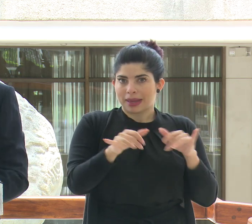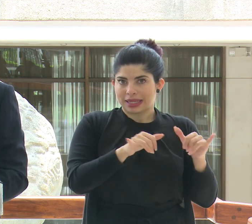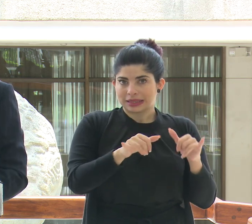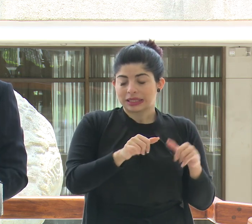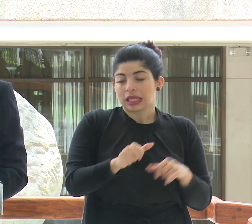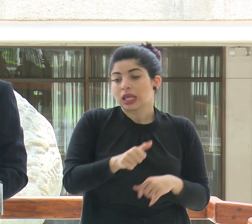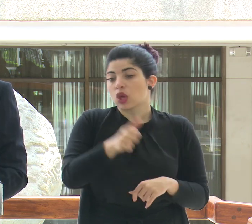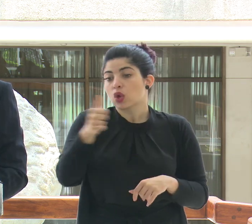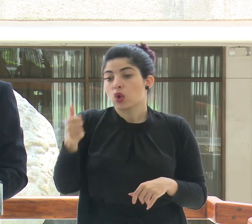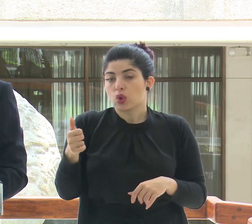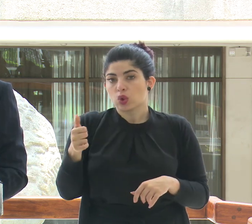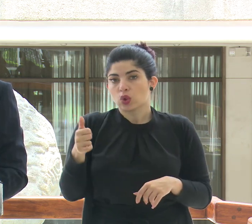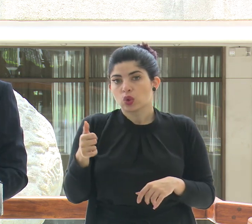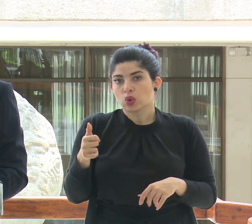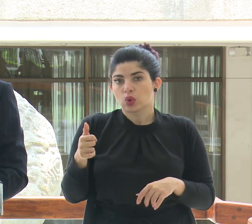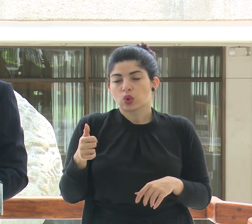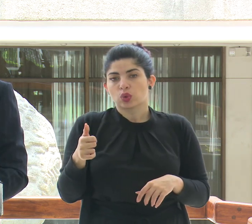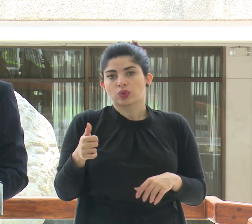Otro,